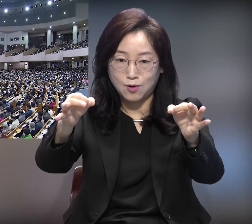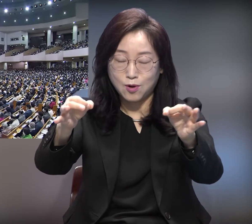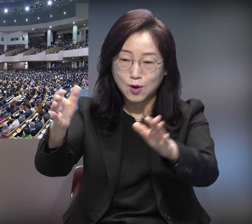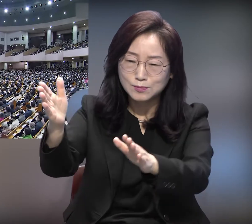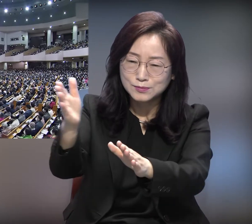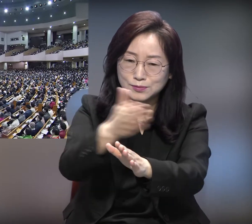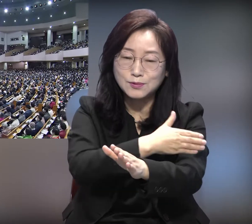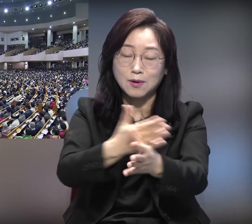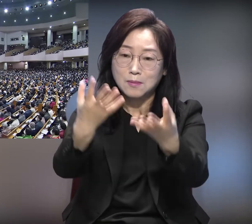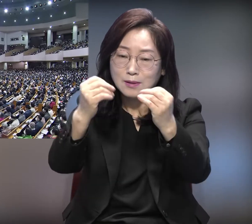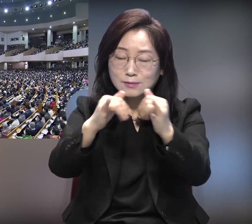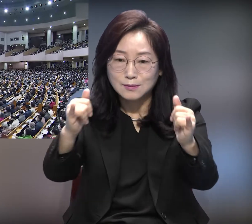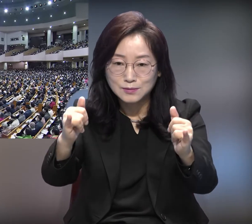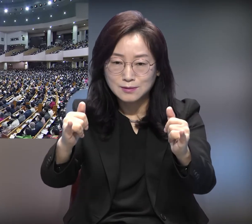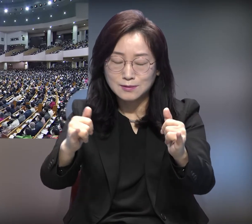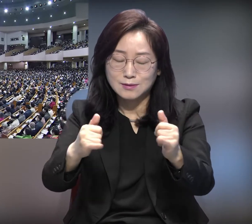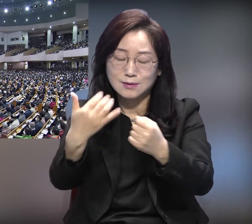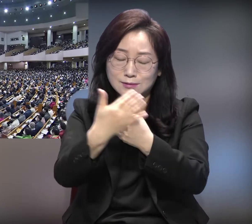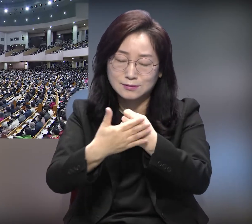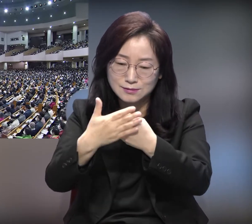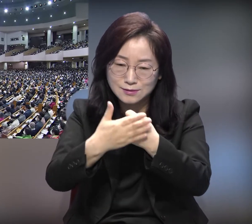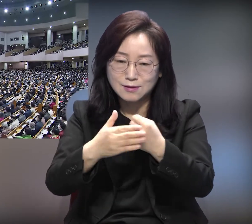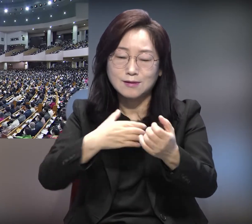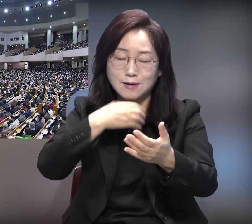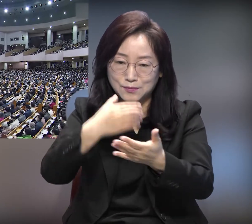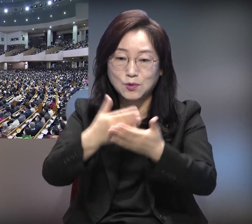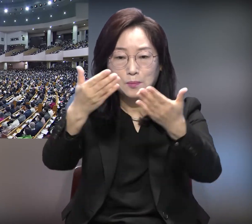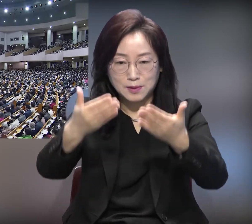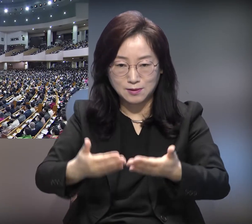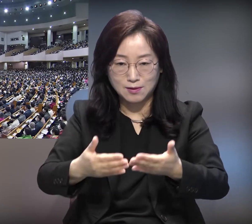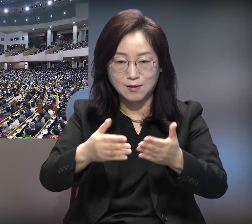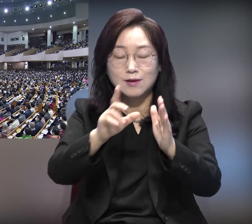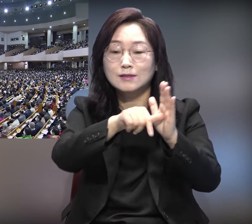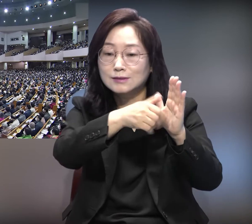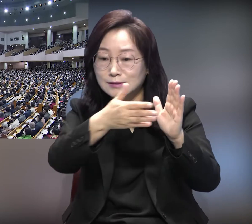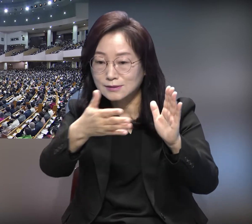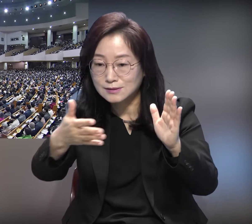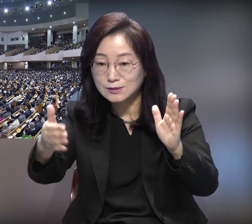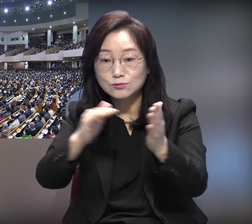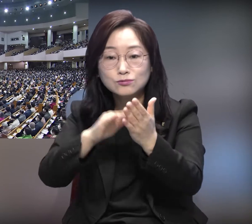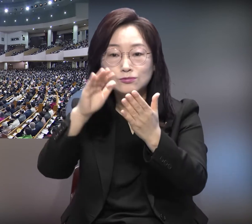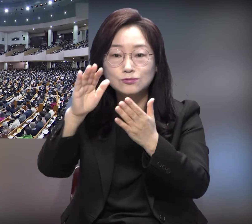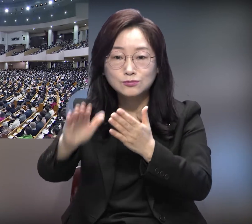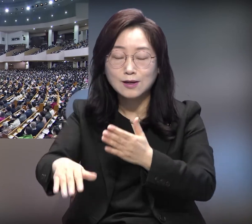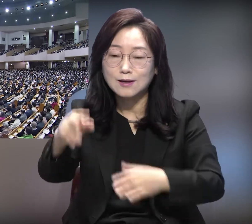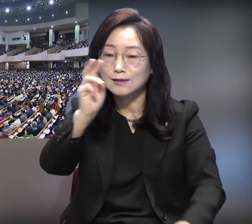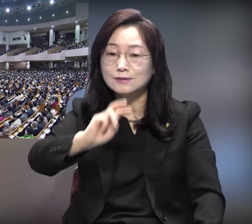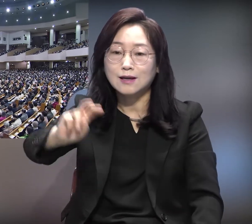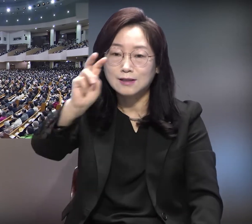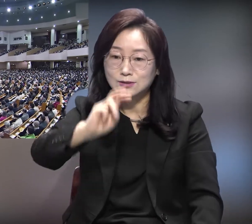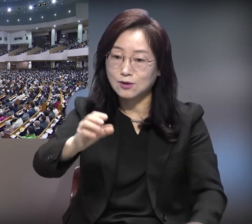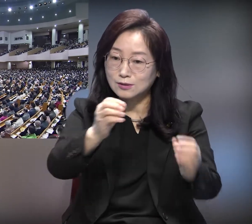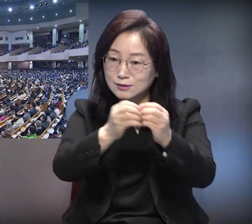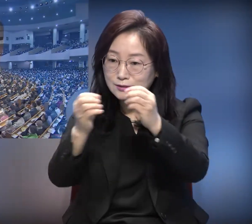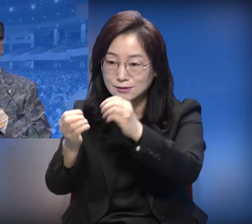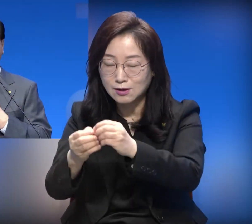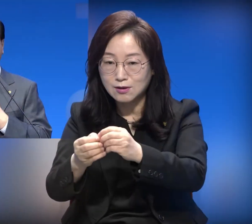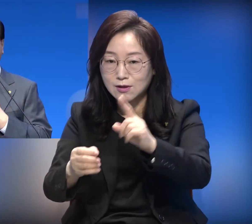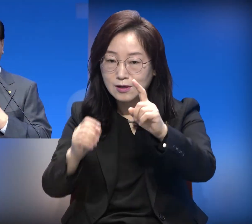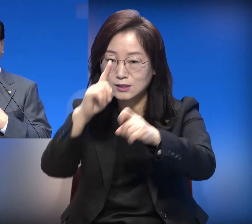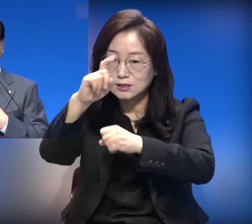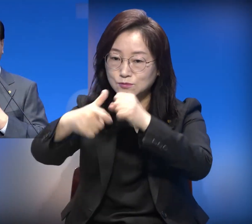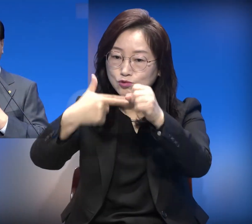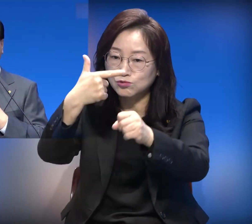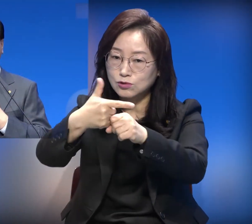찬송을 듣고 큰 은혜를 받았는데 시간이 흘러서 이 찬송을 지은 지 16년